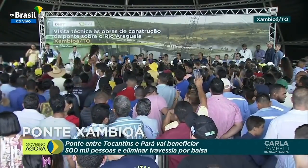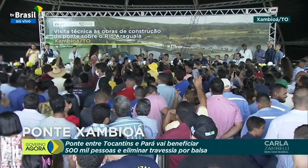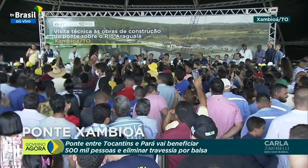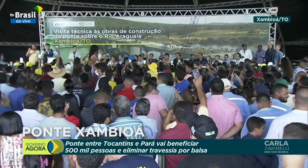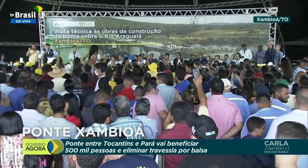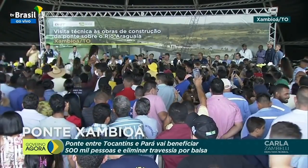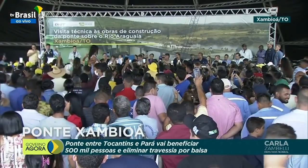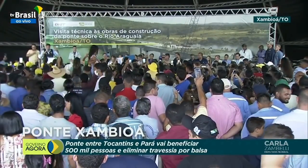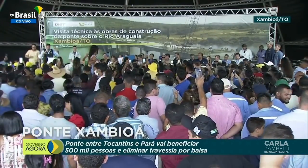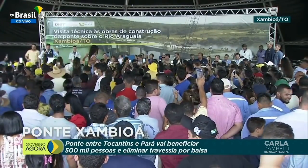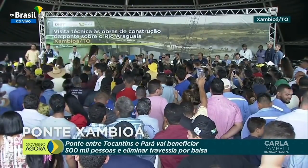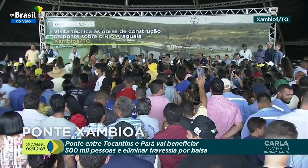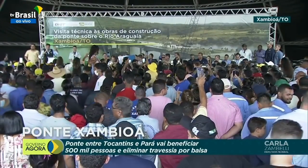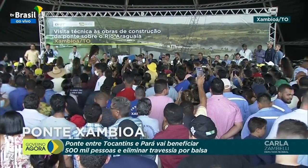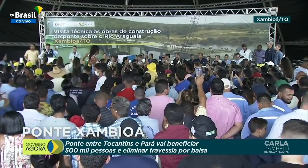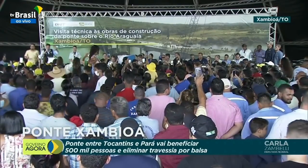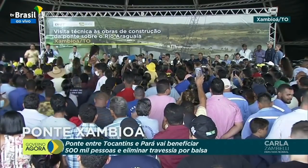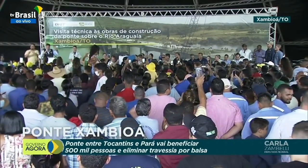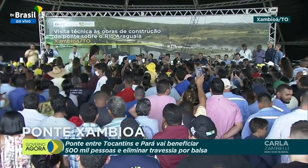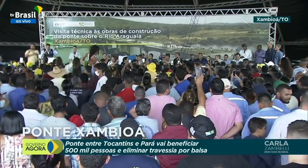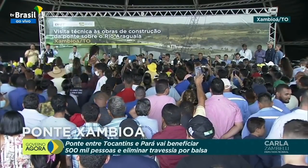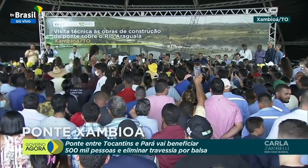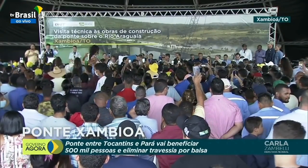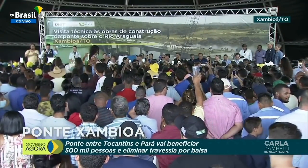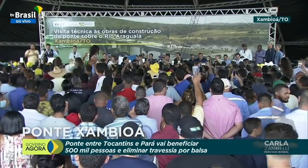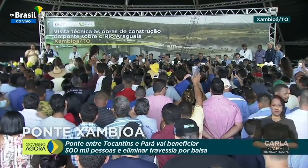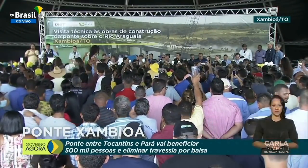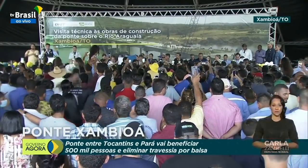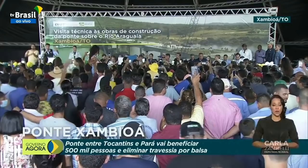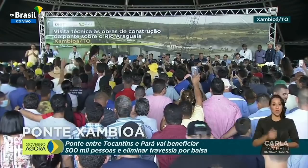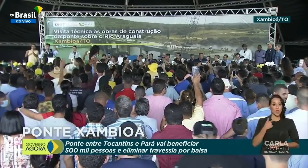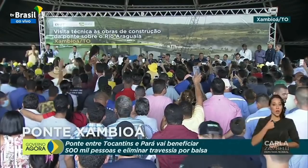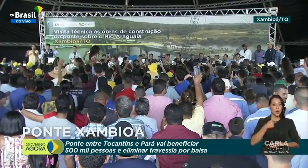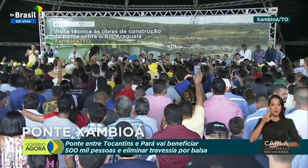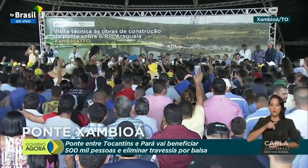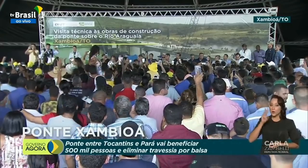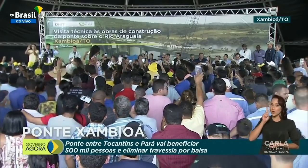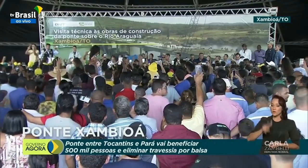presidente que colocasse Deus na frente de tudo.